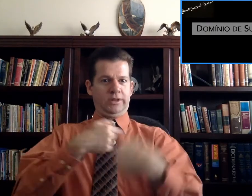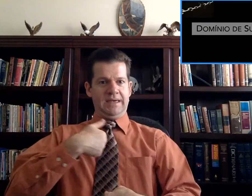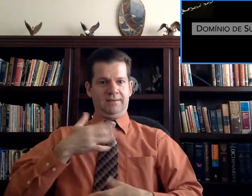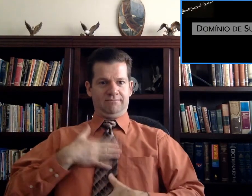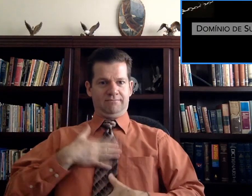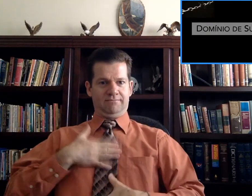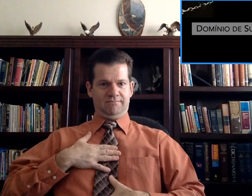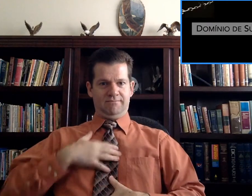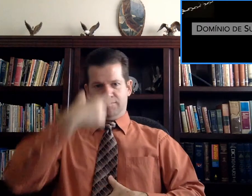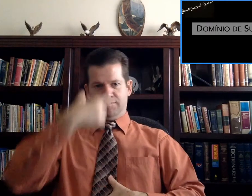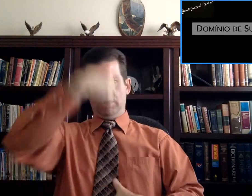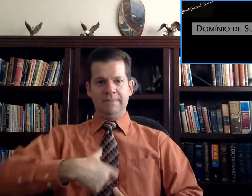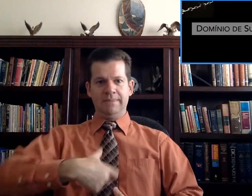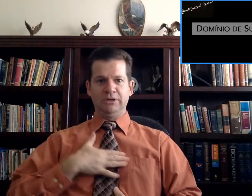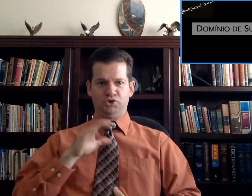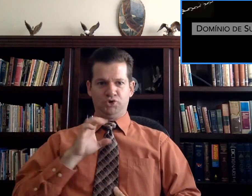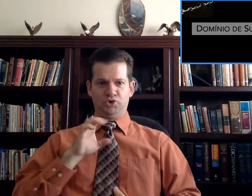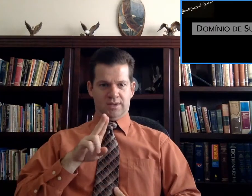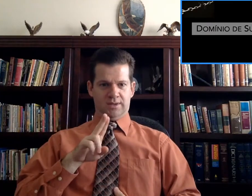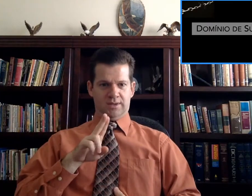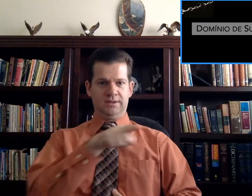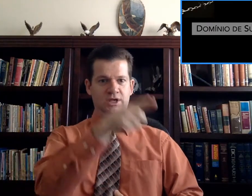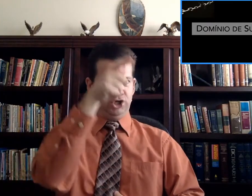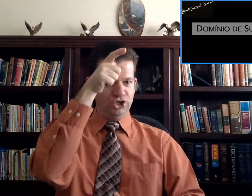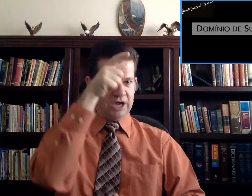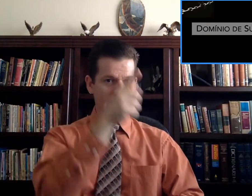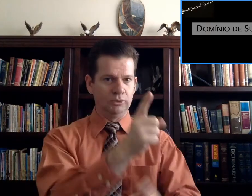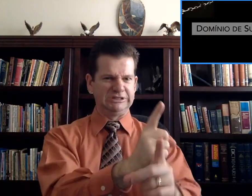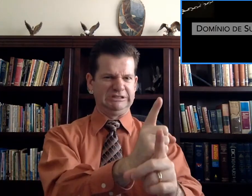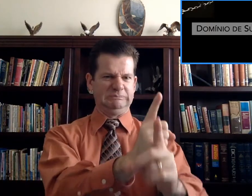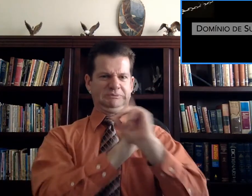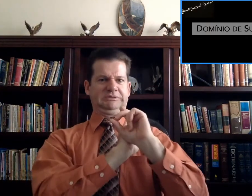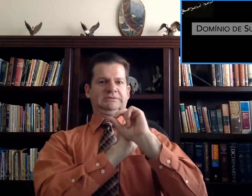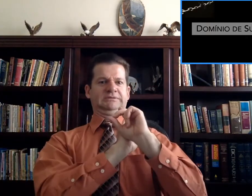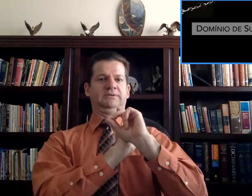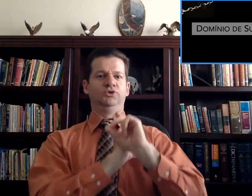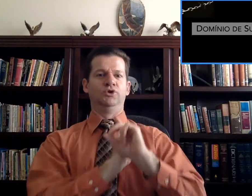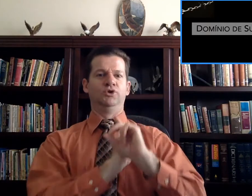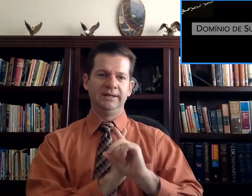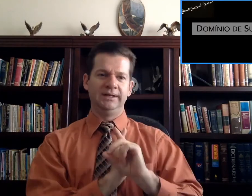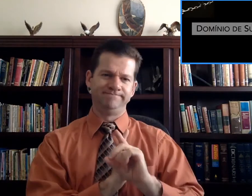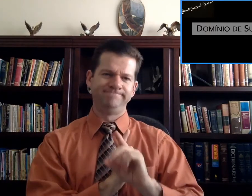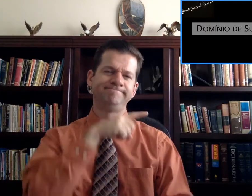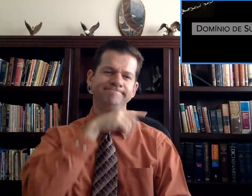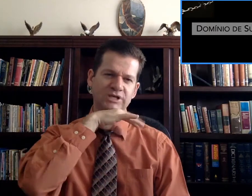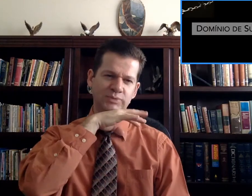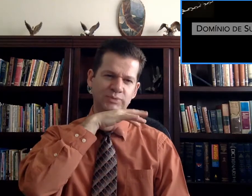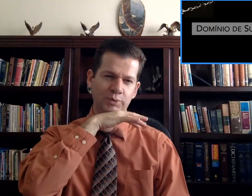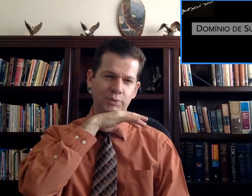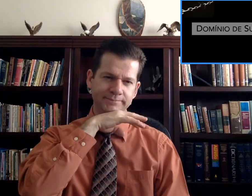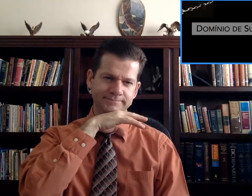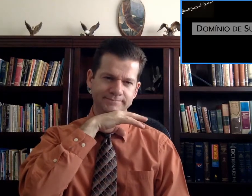mim, contra a minha pessoa. O diabo domina. Isso é ruim,